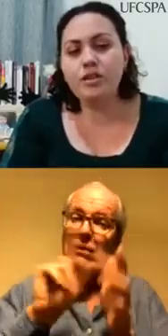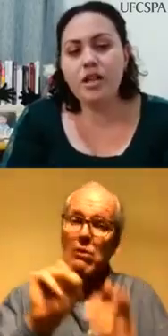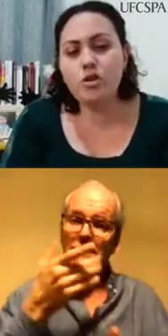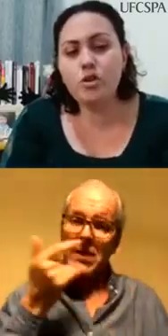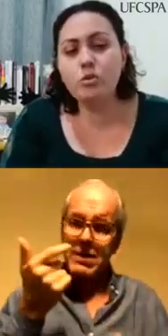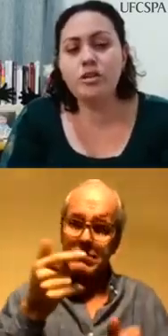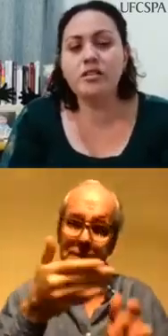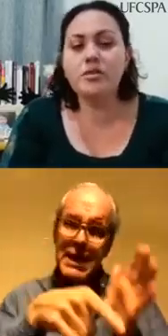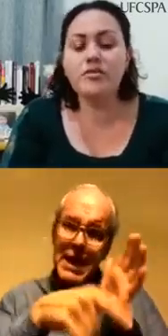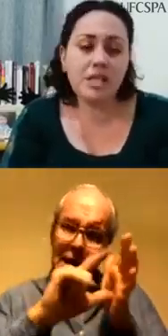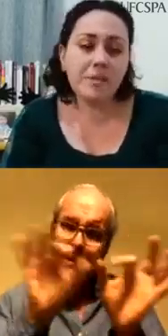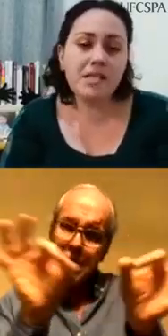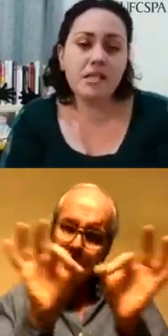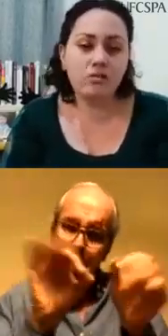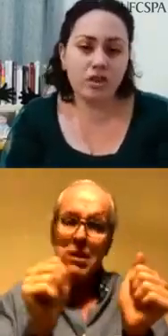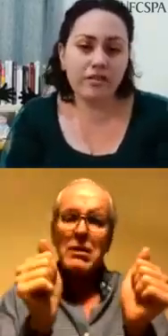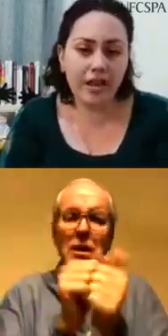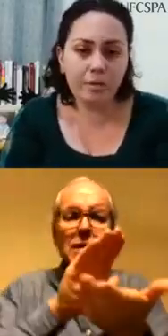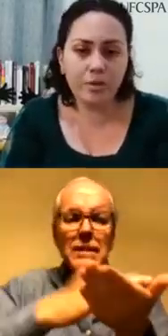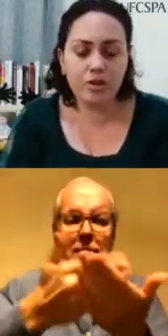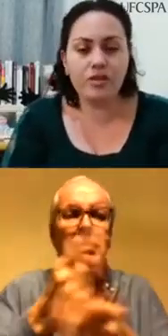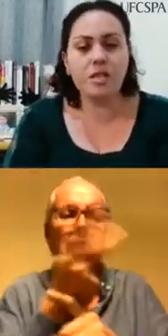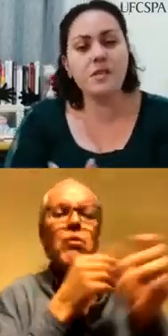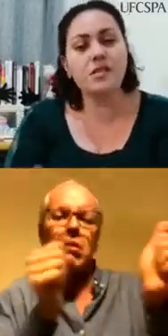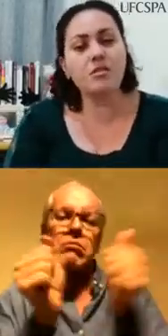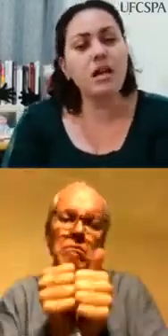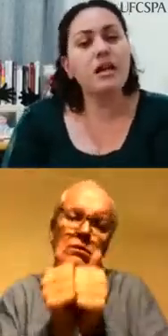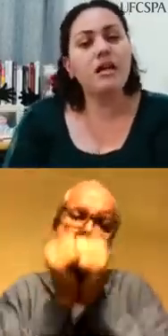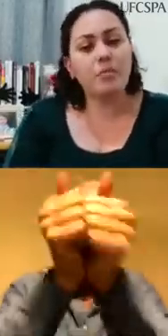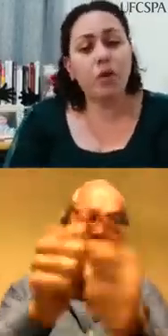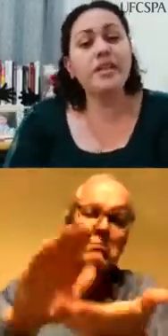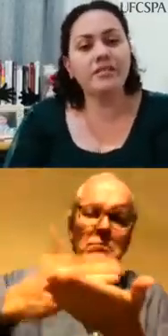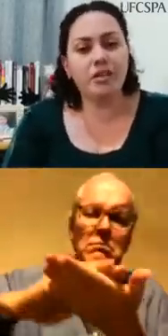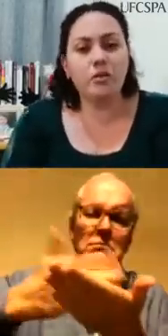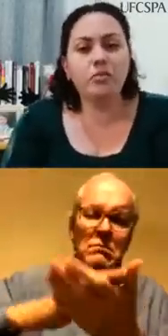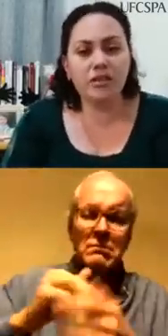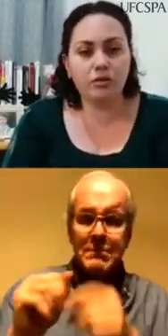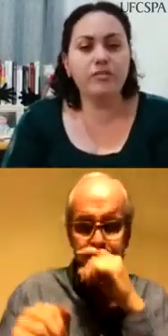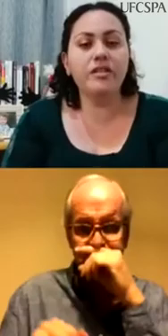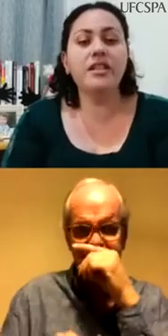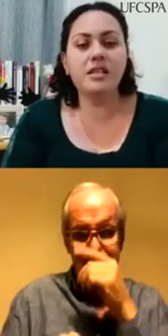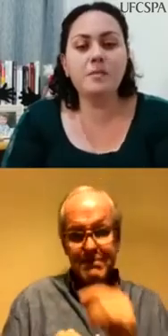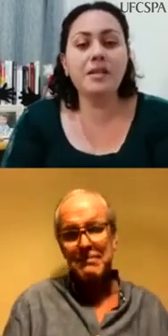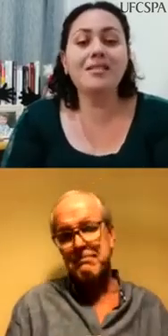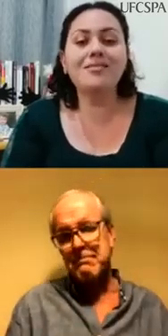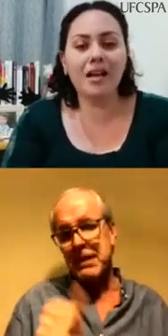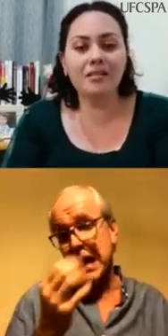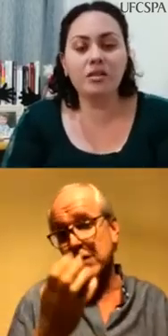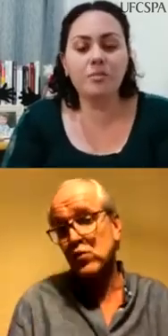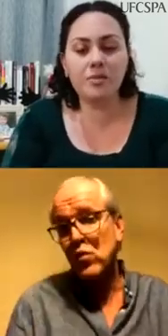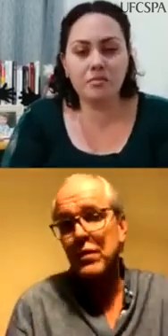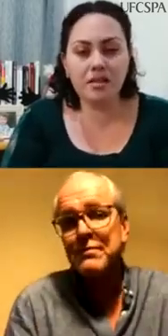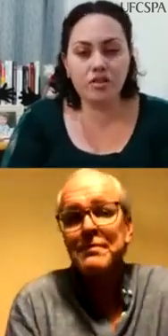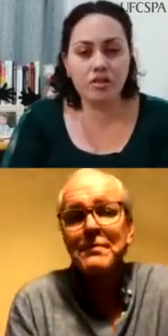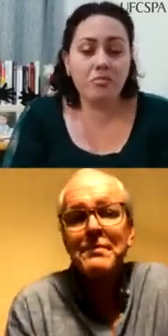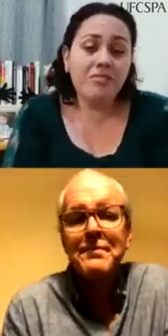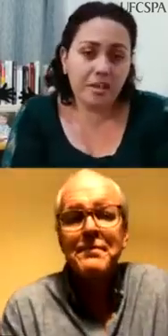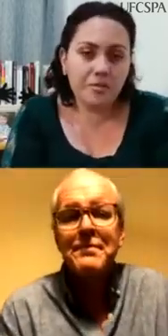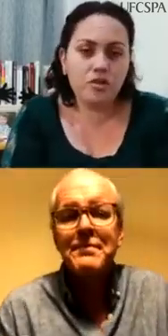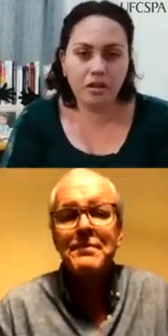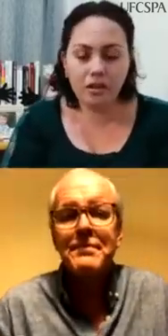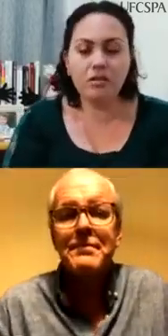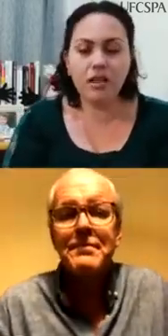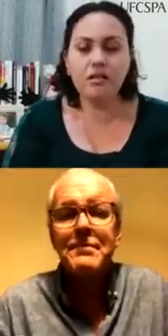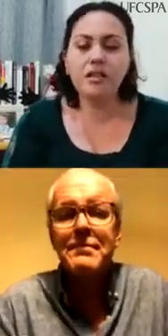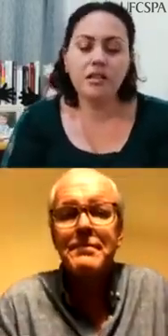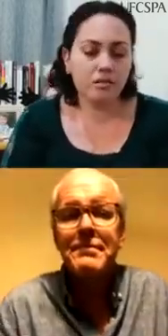para a comunidade surda. Então, se vocês precisam de intérprete, podem entrar em contato com a FENES para tentar, então, a possibilidade de ter um